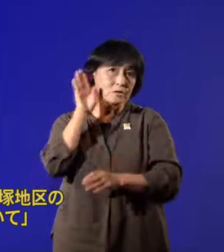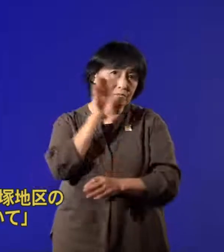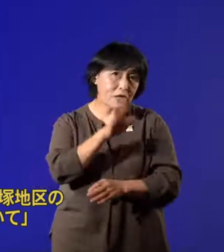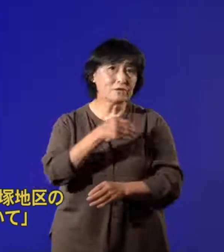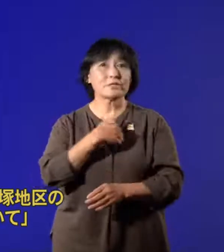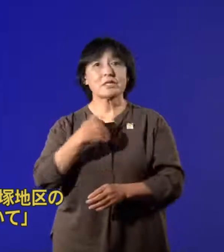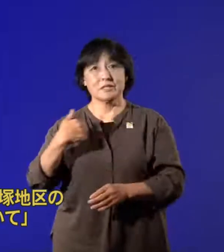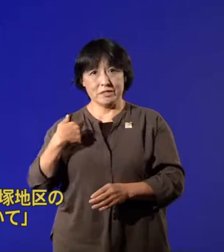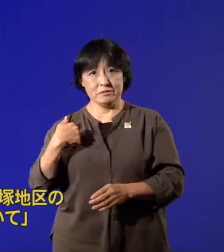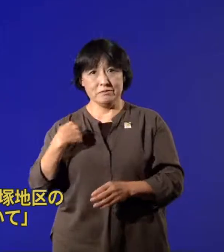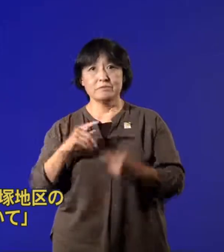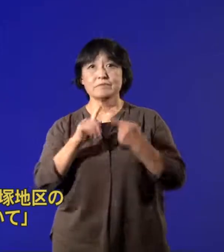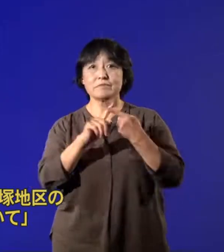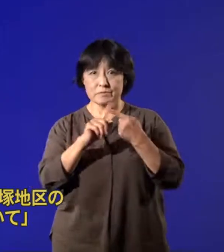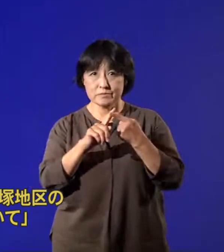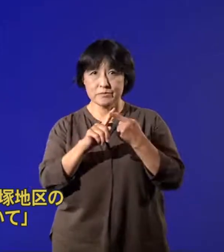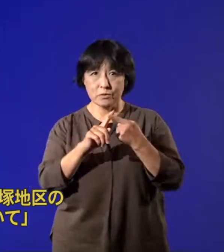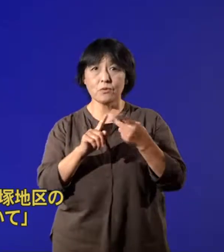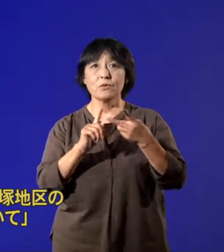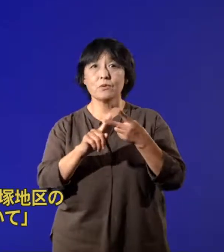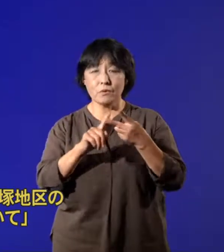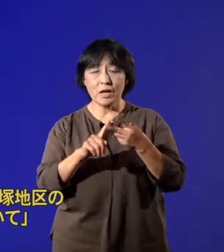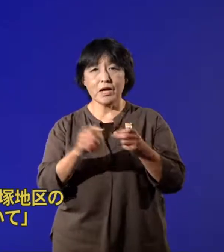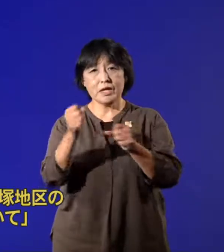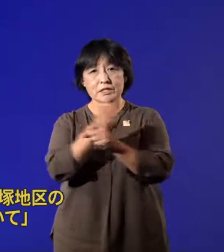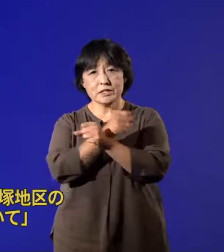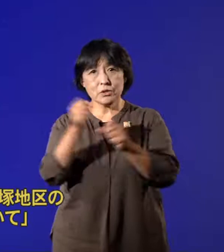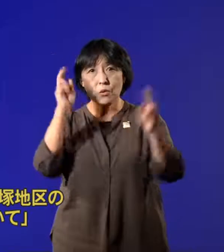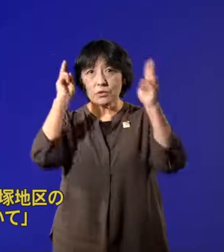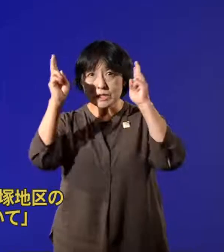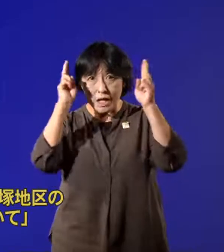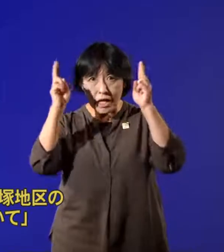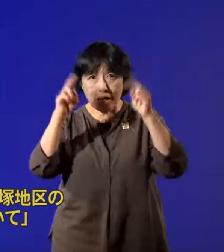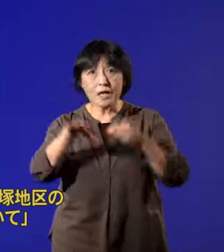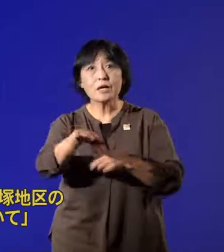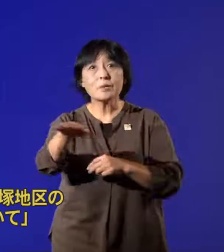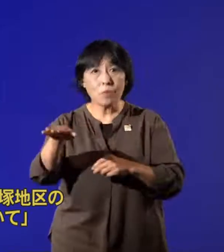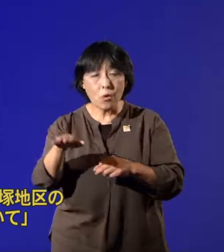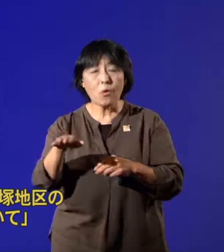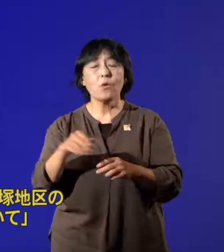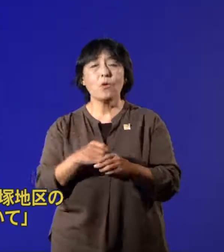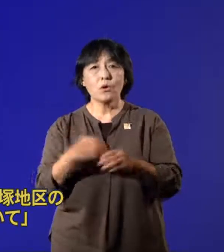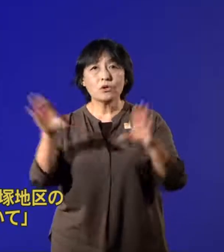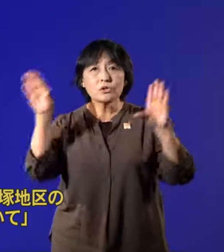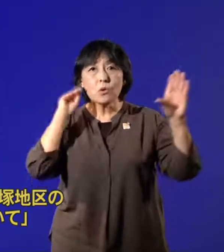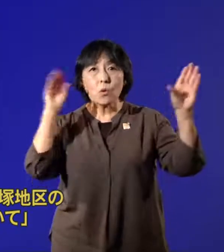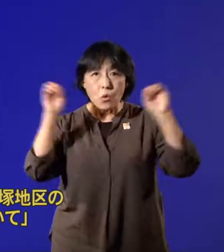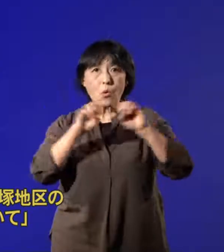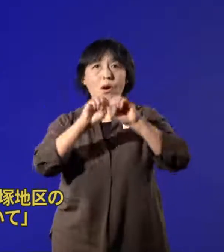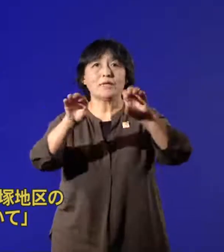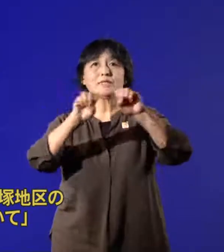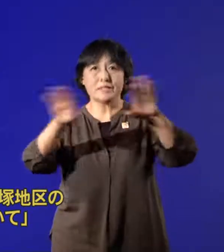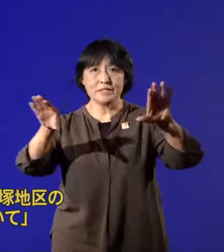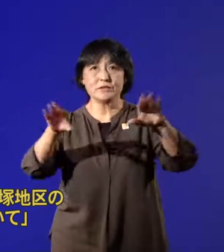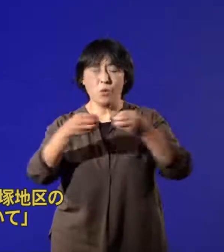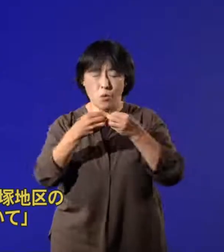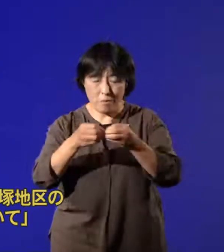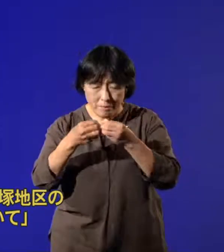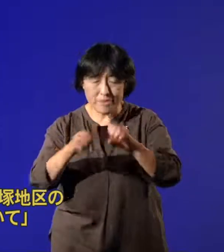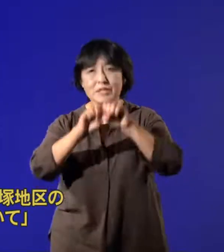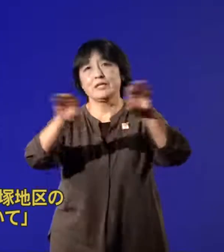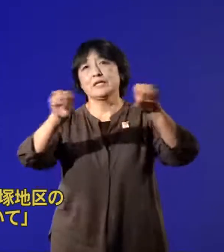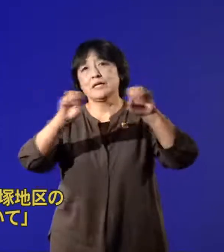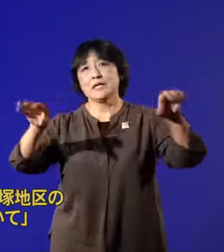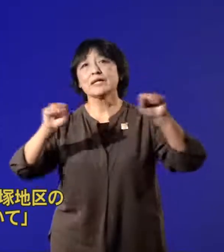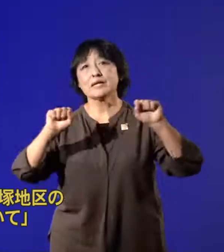るいは事業者の方もですね、こまめに情報発信を住民の方にされていて、